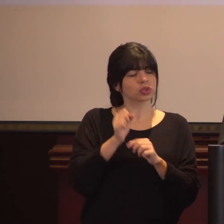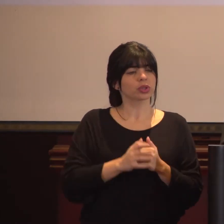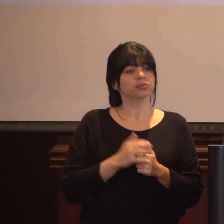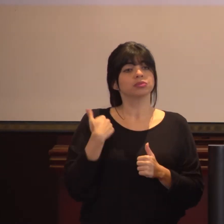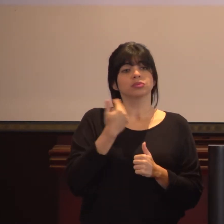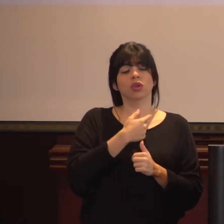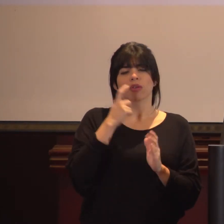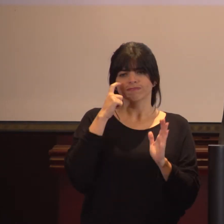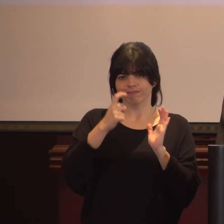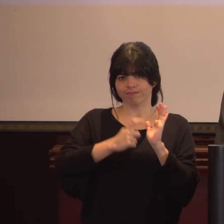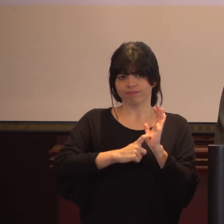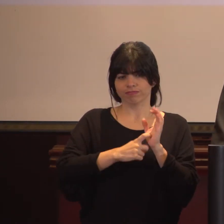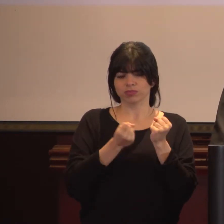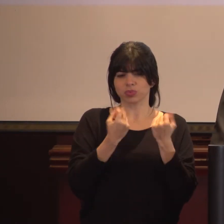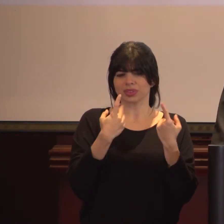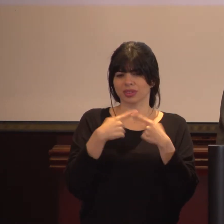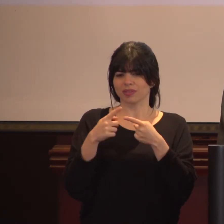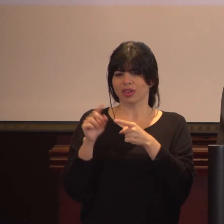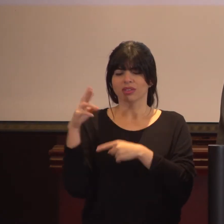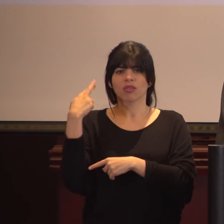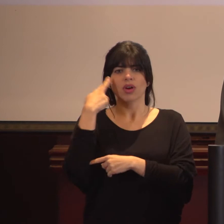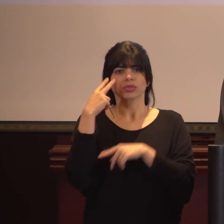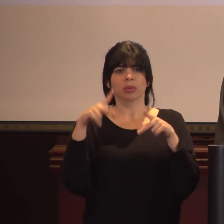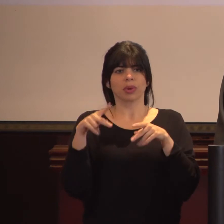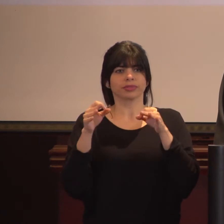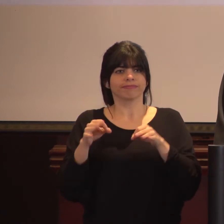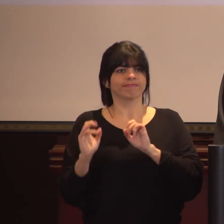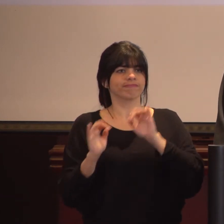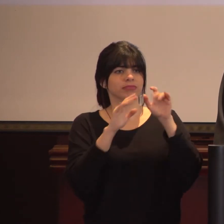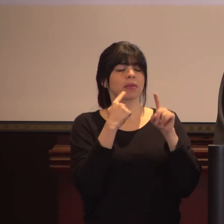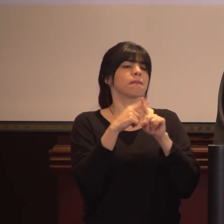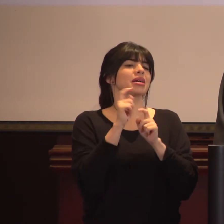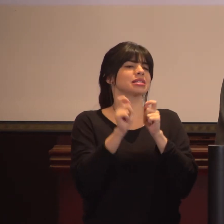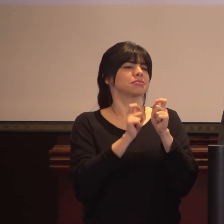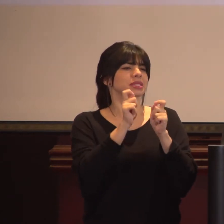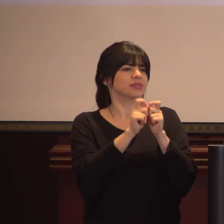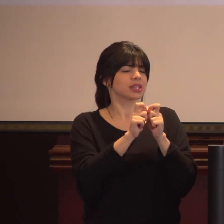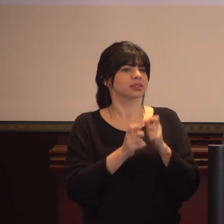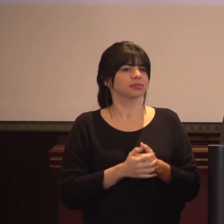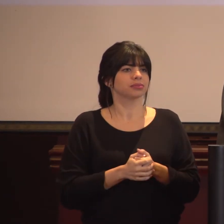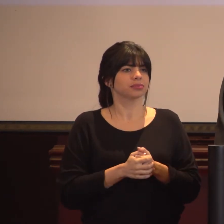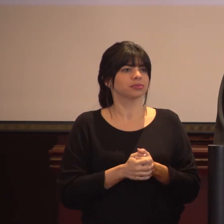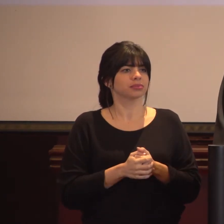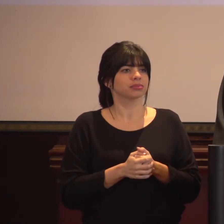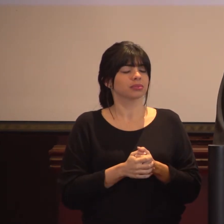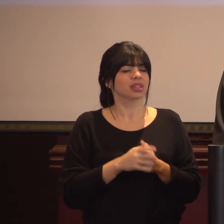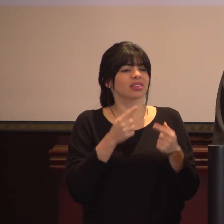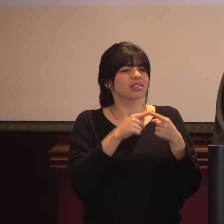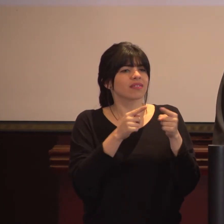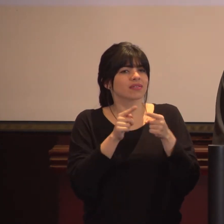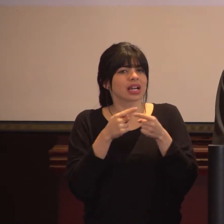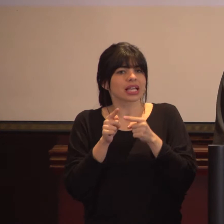reconociendo la multicausalidad de estos flujos y la Espe la especificidades y